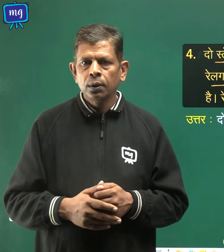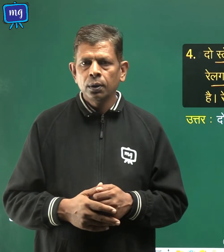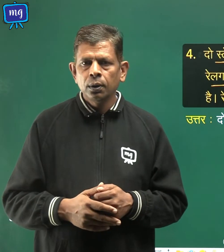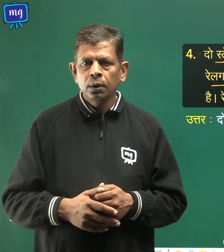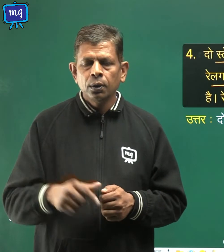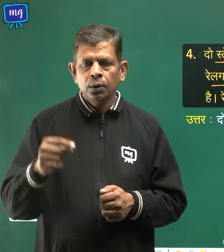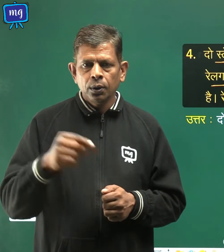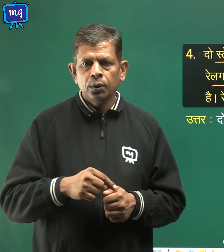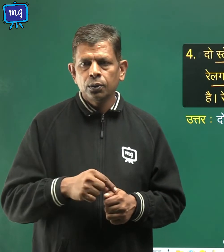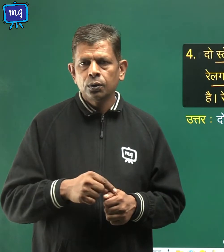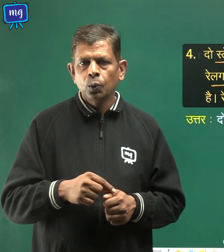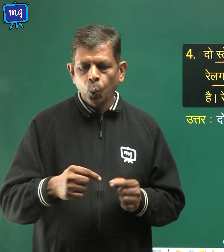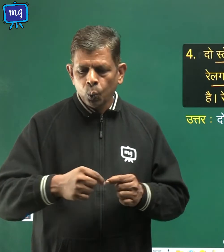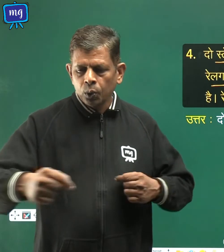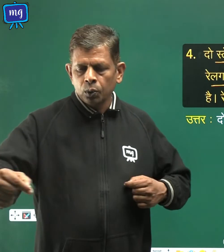इस दूरी को